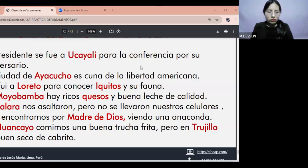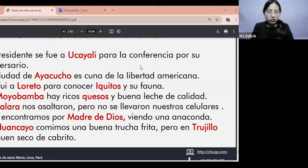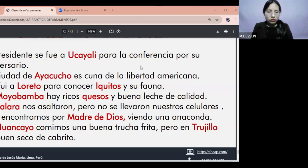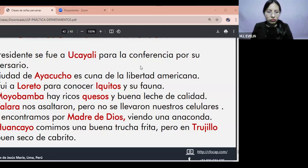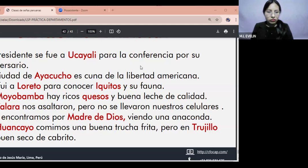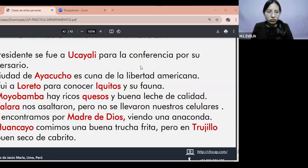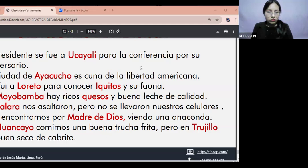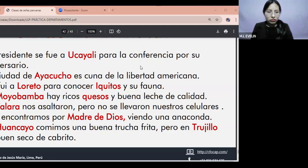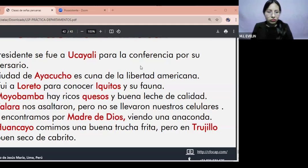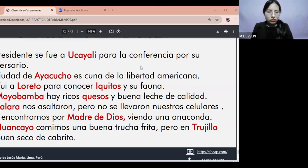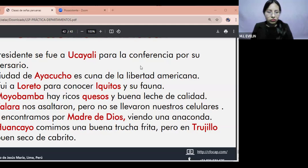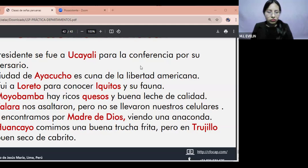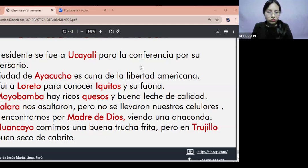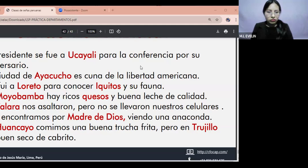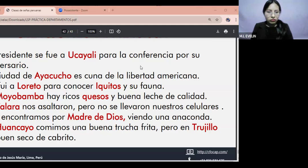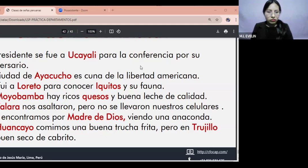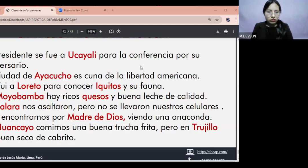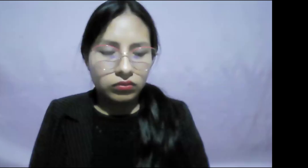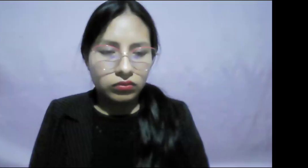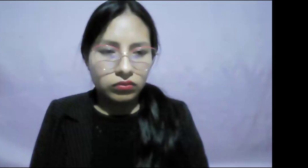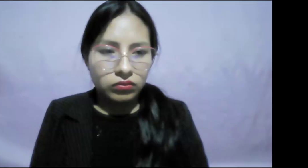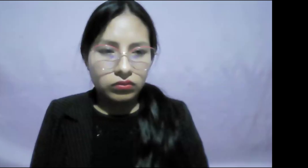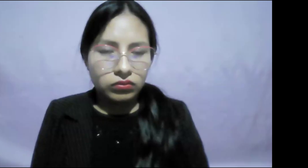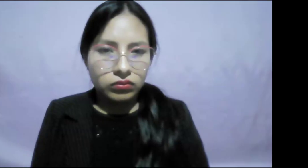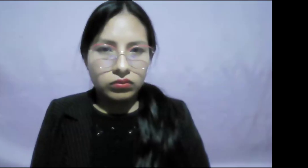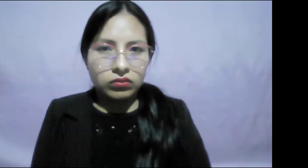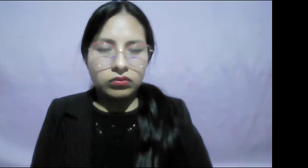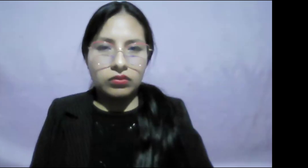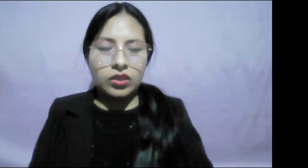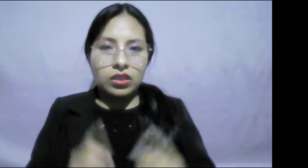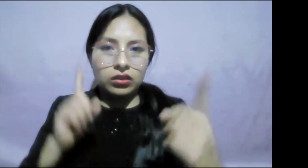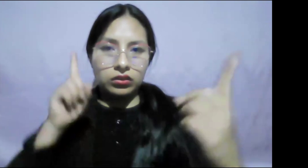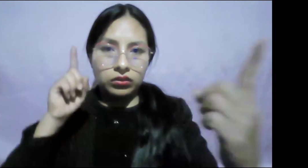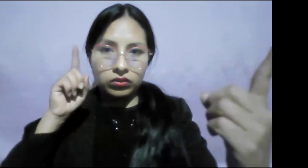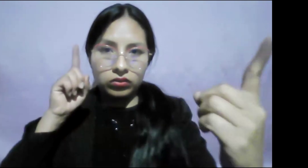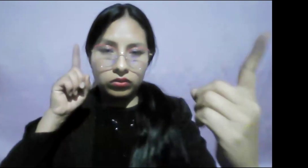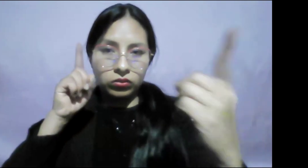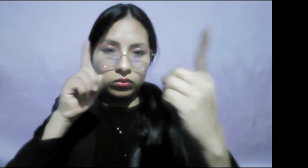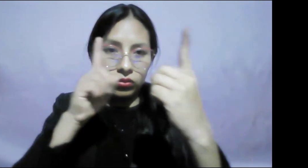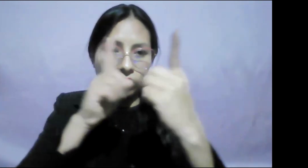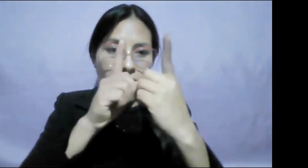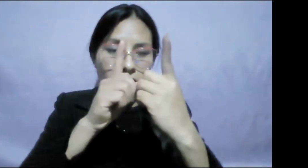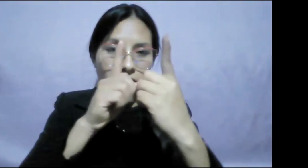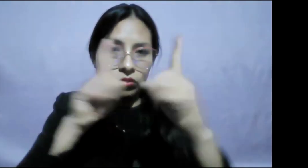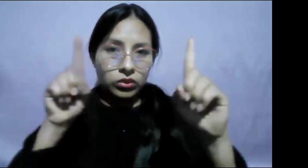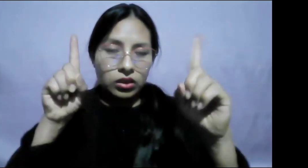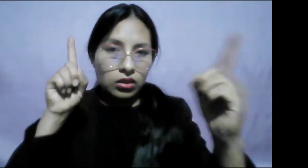madre de dos de Dios viendo un anac a ver vemos a evely